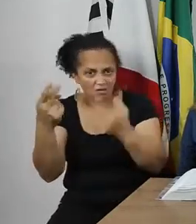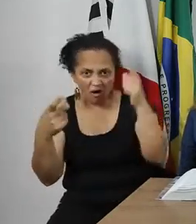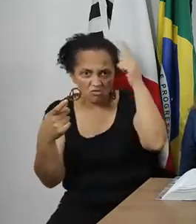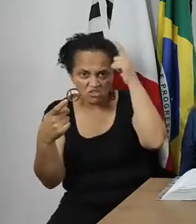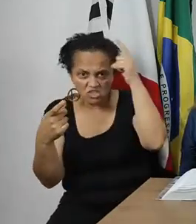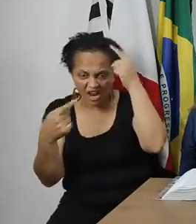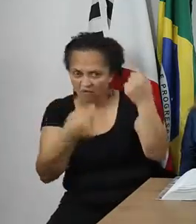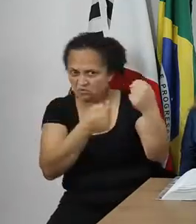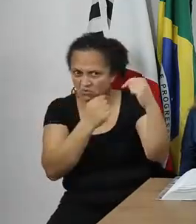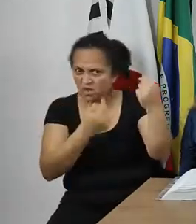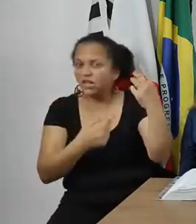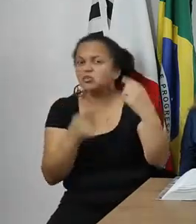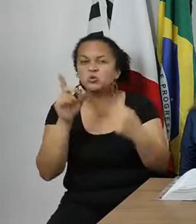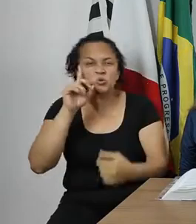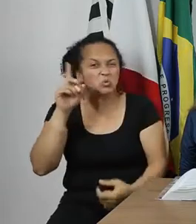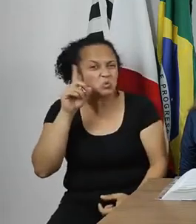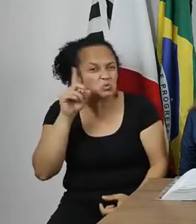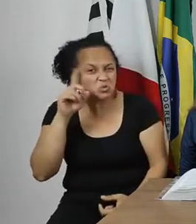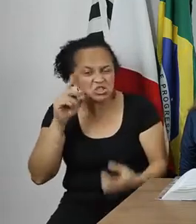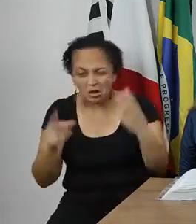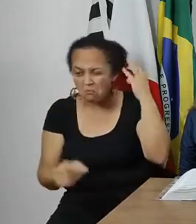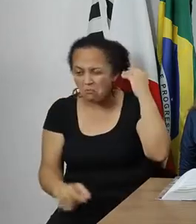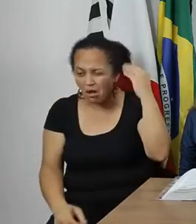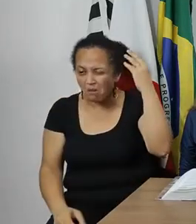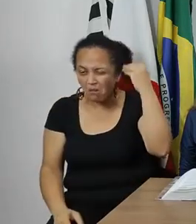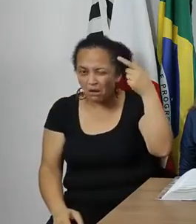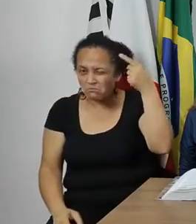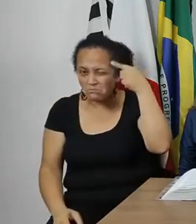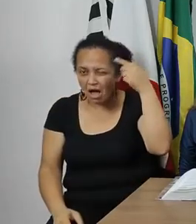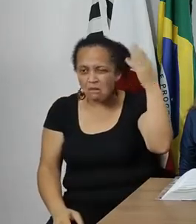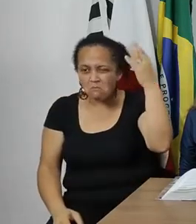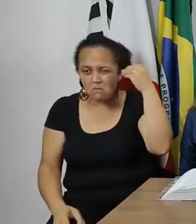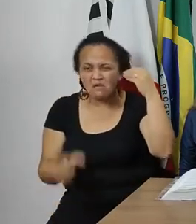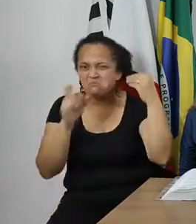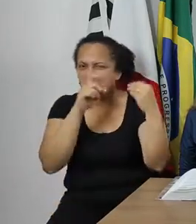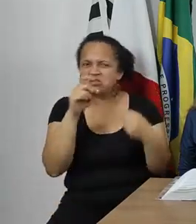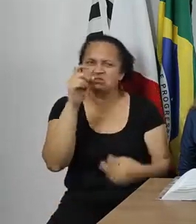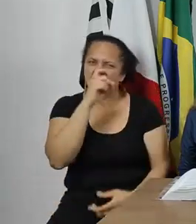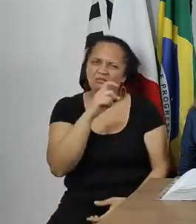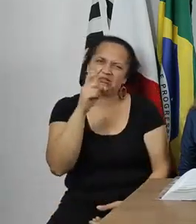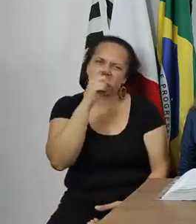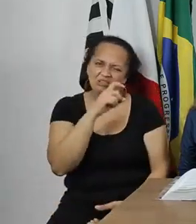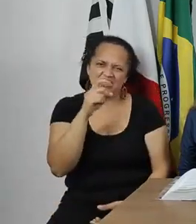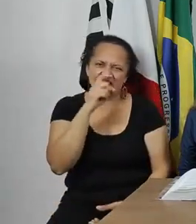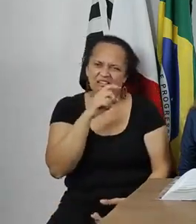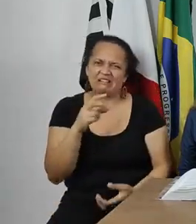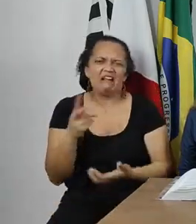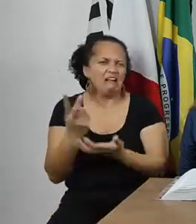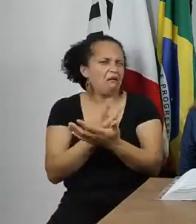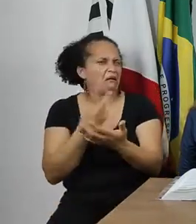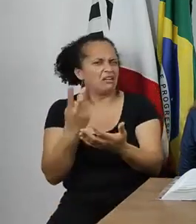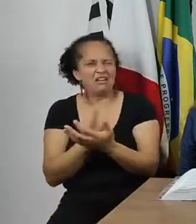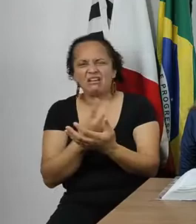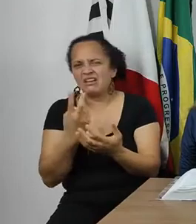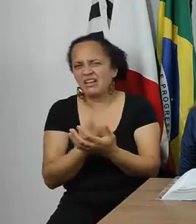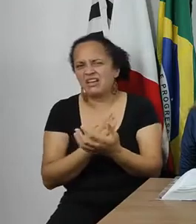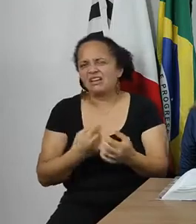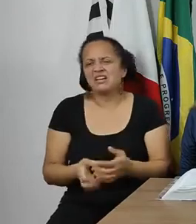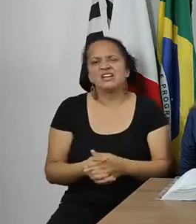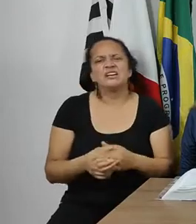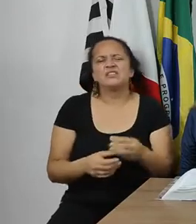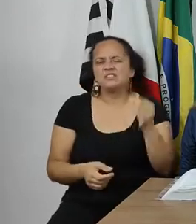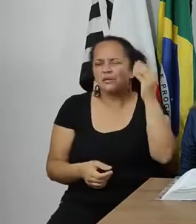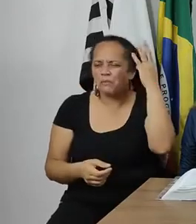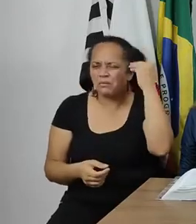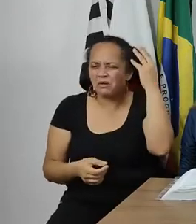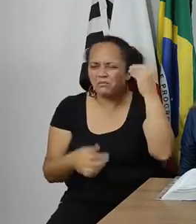gente todos os dias. De jogar na nossa mente mentiras, sofismas, tentar desmoralizar a